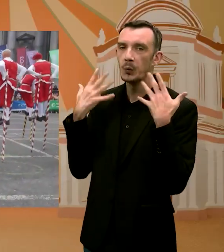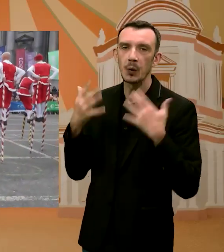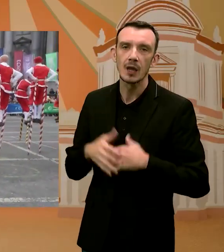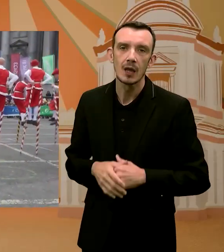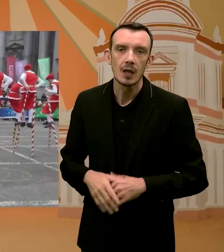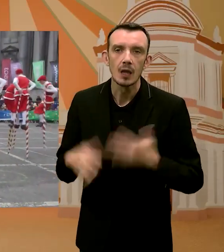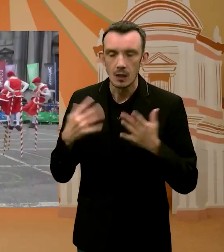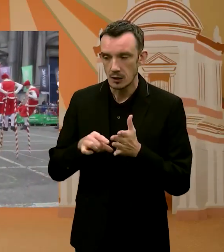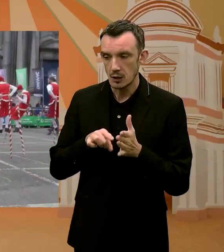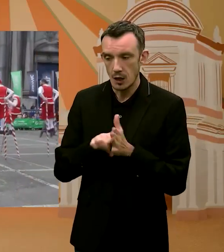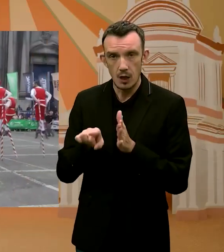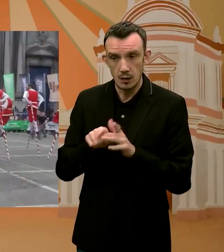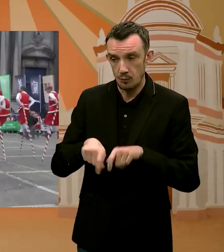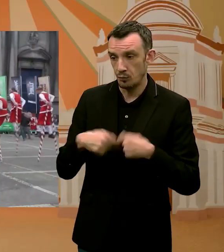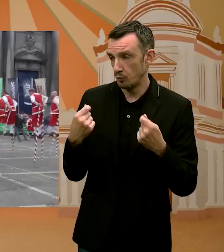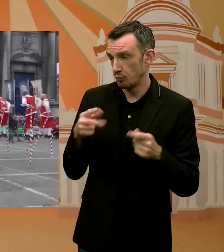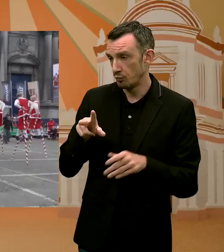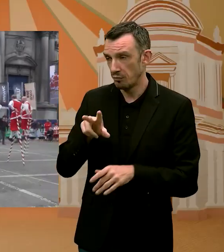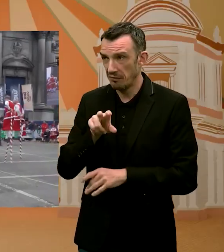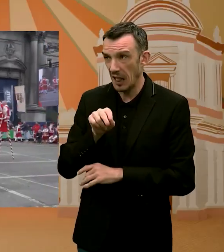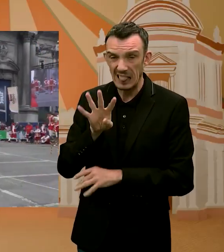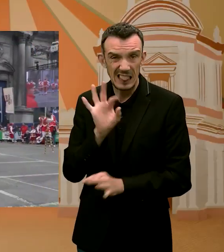déjà depuis 24 minutes.